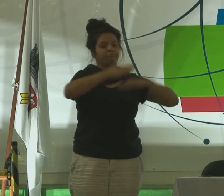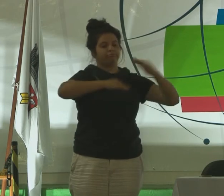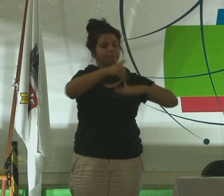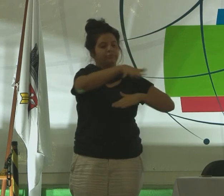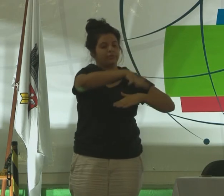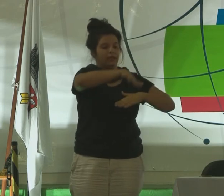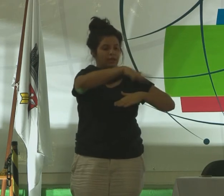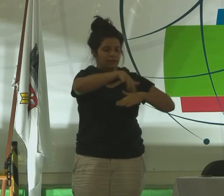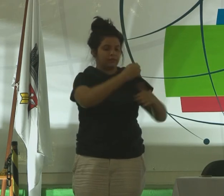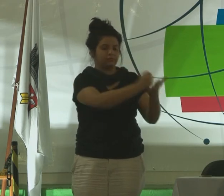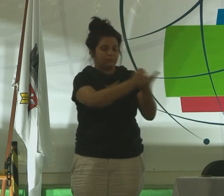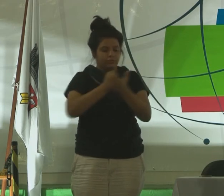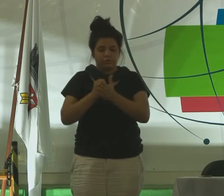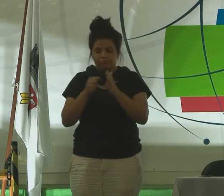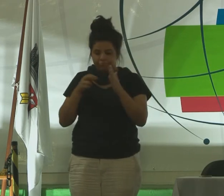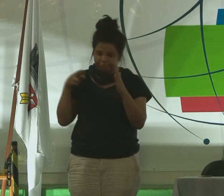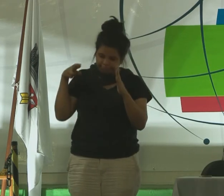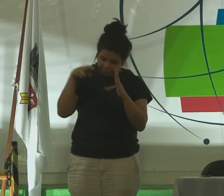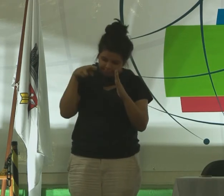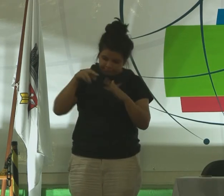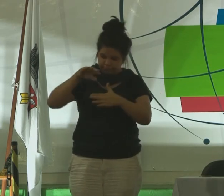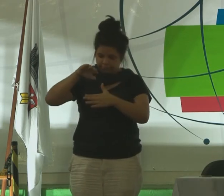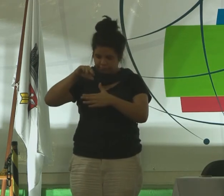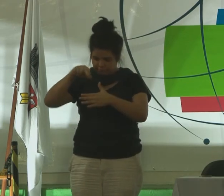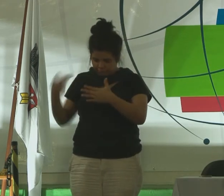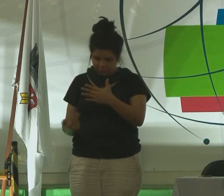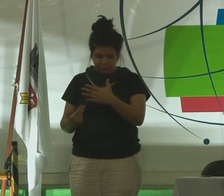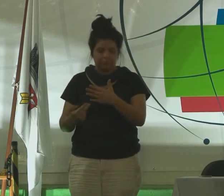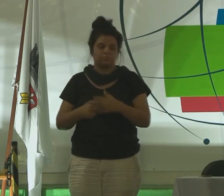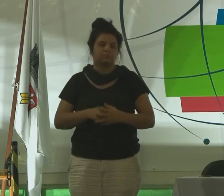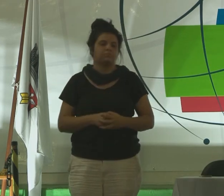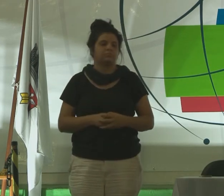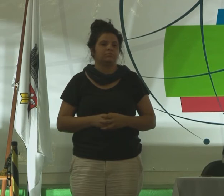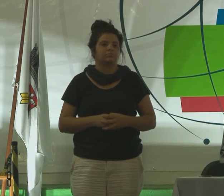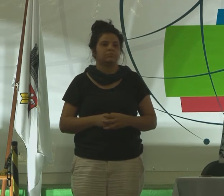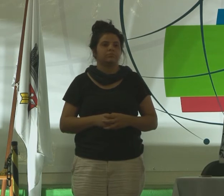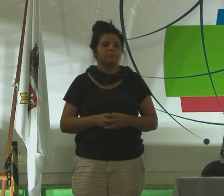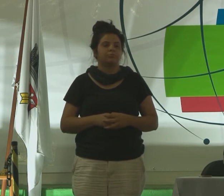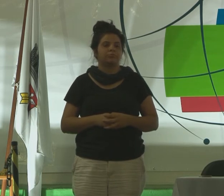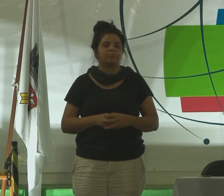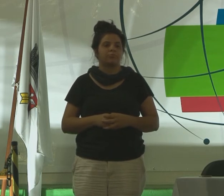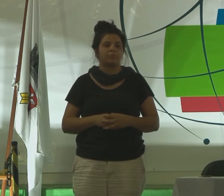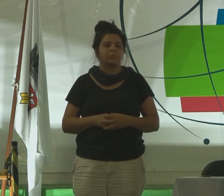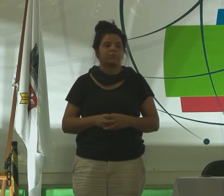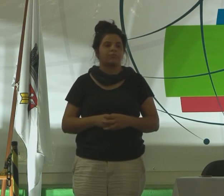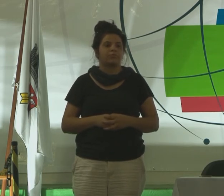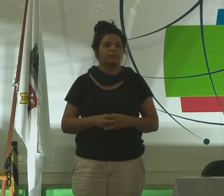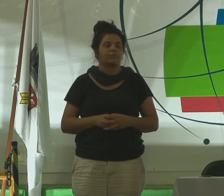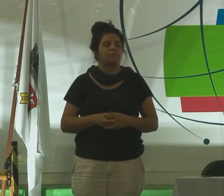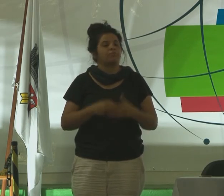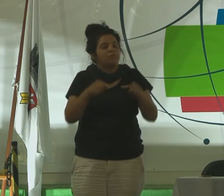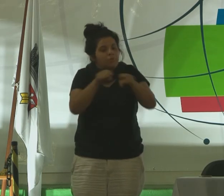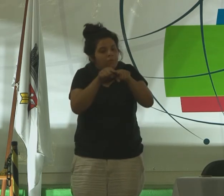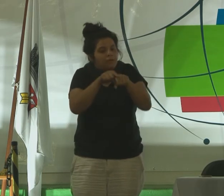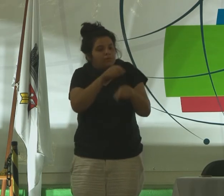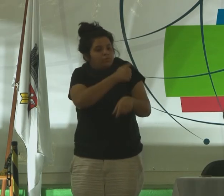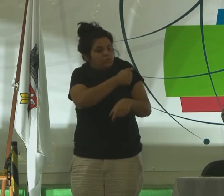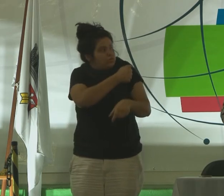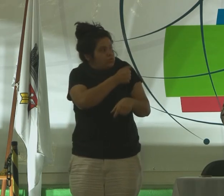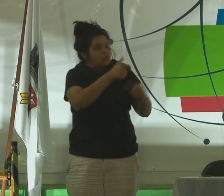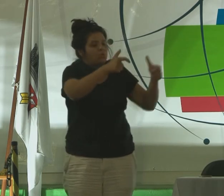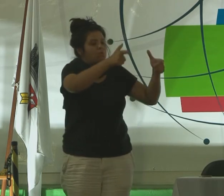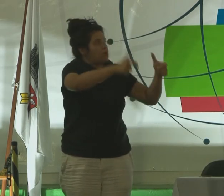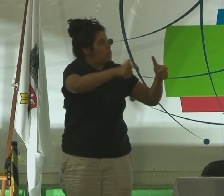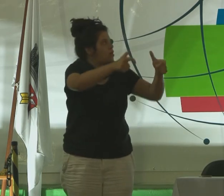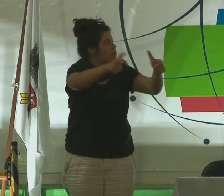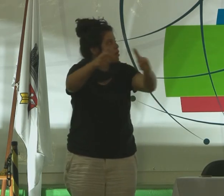forma, servir como uma referência. É, sensibilizar e orientar a turma que o aluno frequenta também é uma ação do NAP, né?